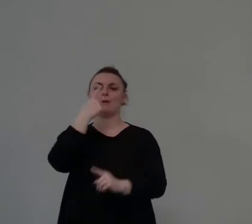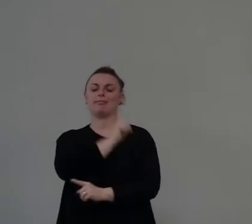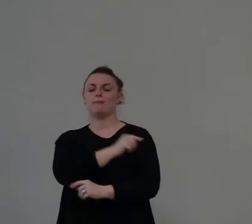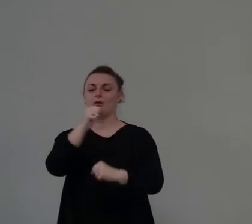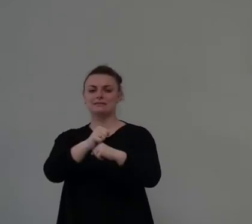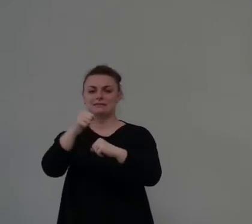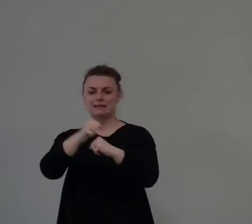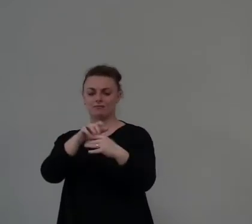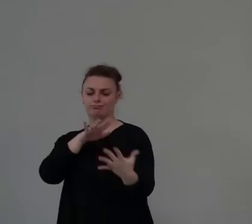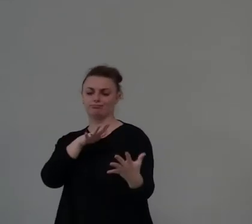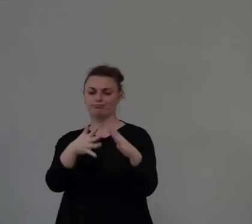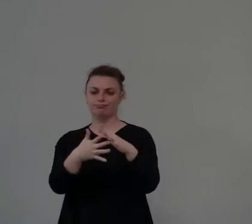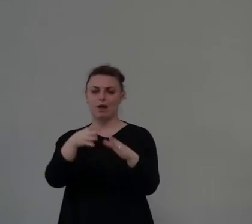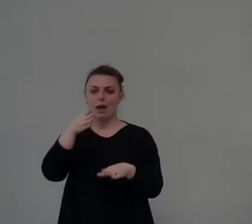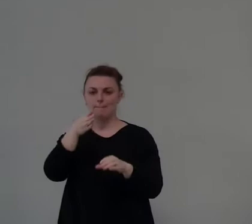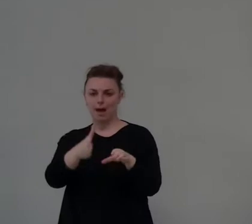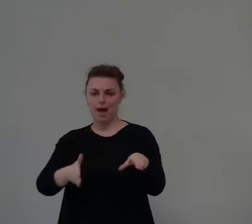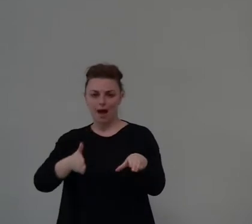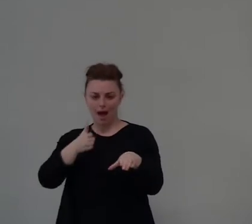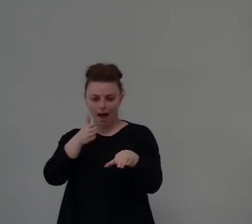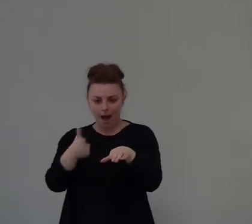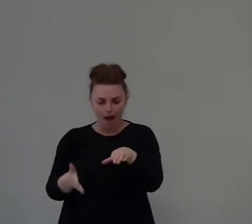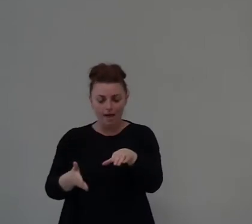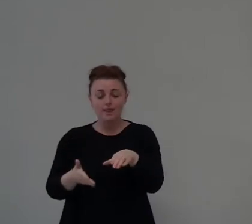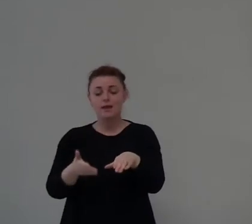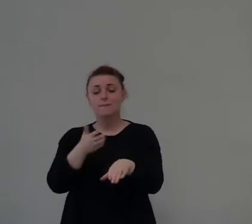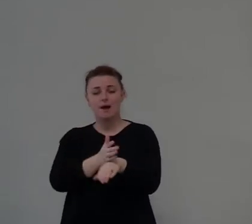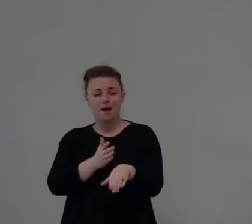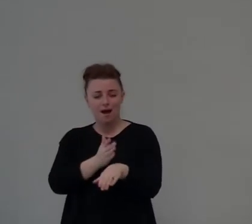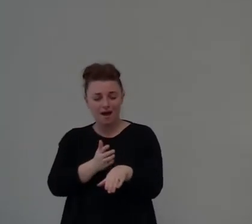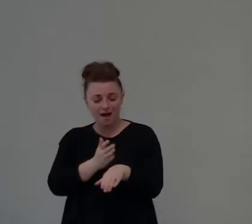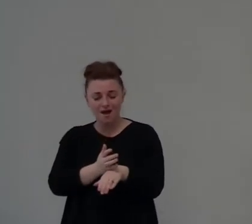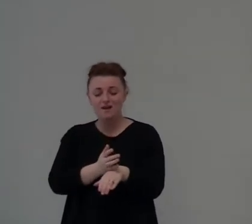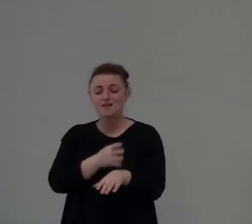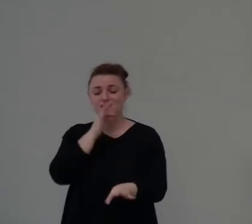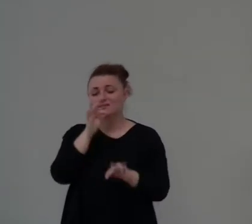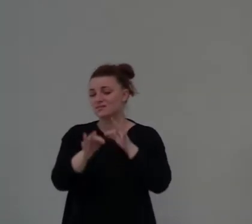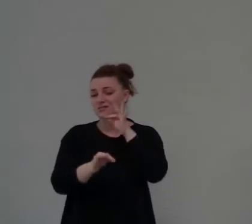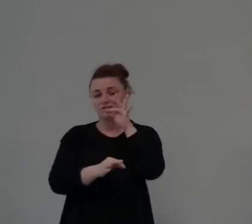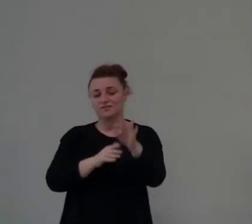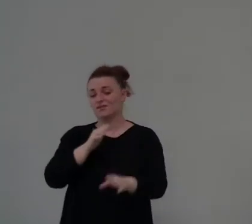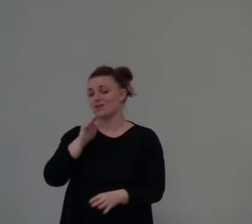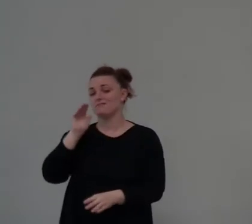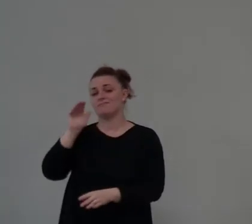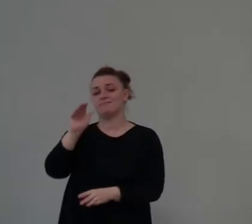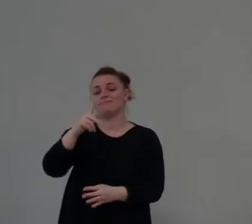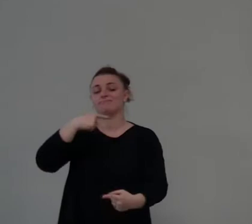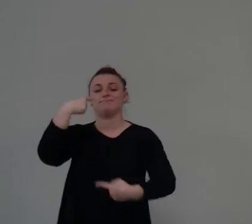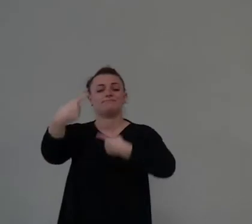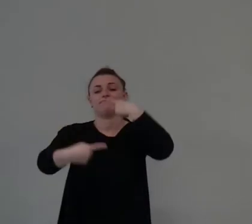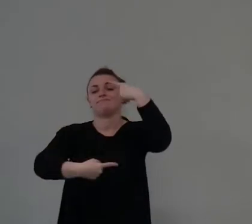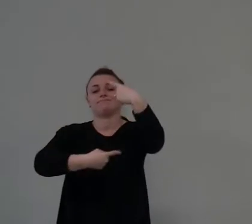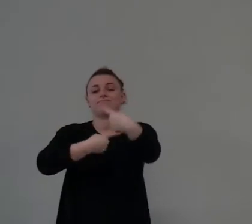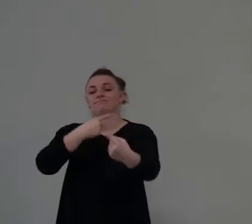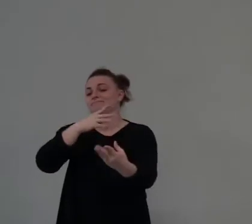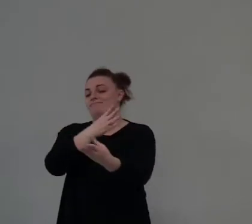non ci sarebbe stato il pane e il vino, non ci sarebbe stato il Golgota e neppure la croce e neppure la